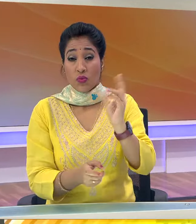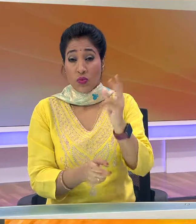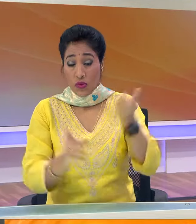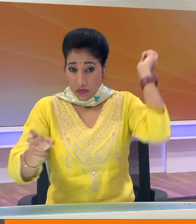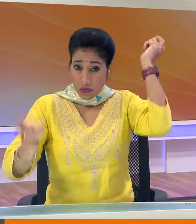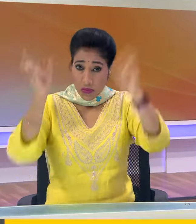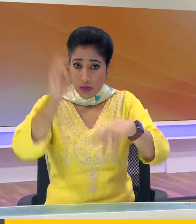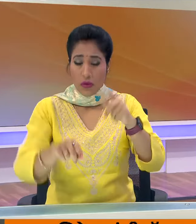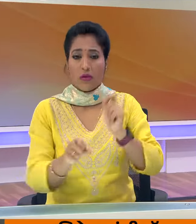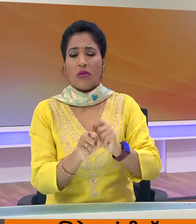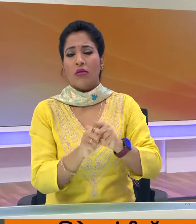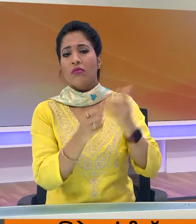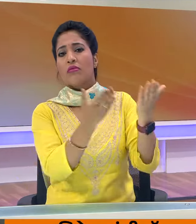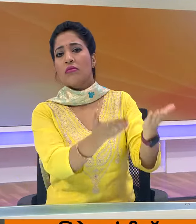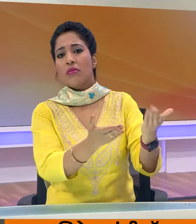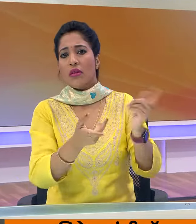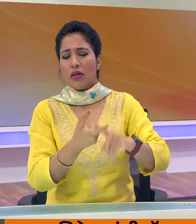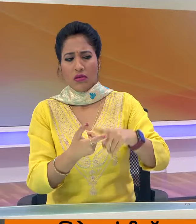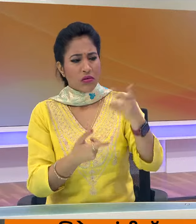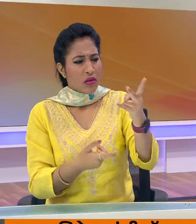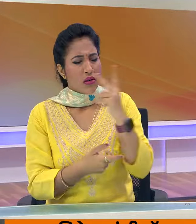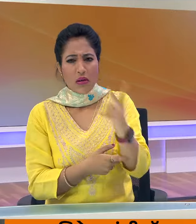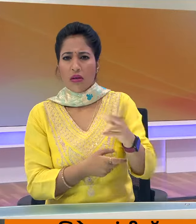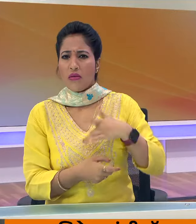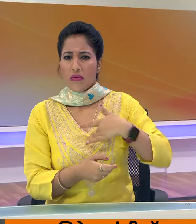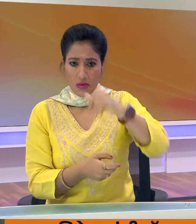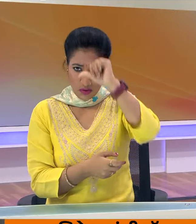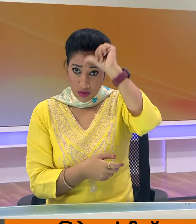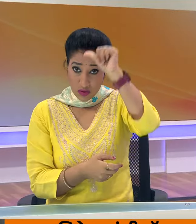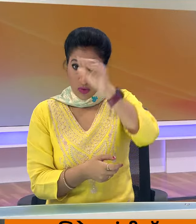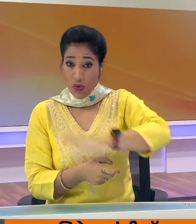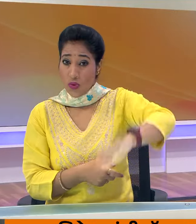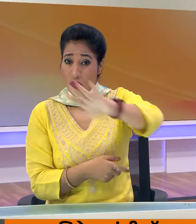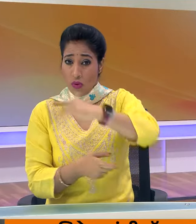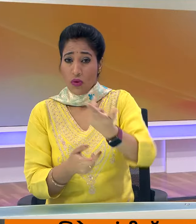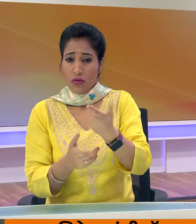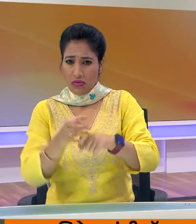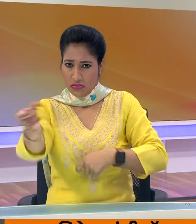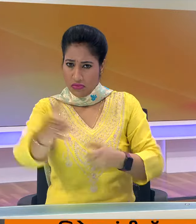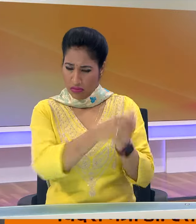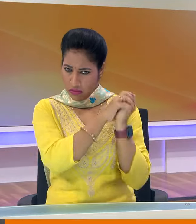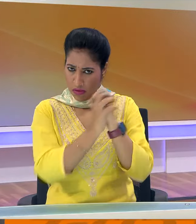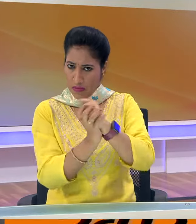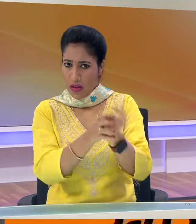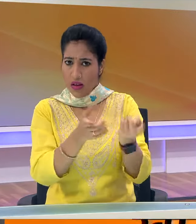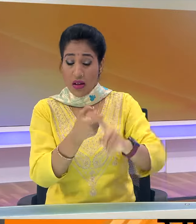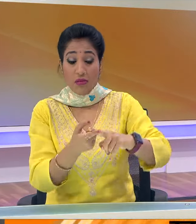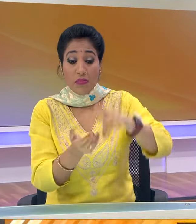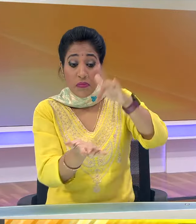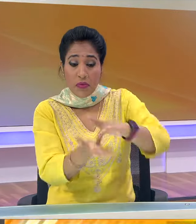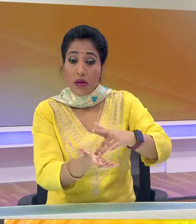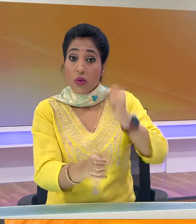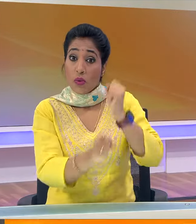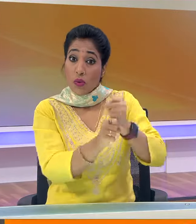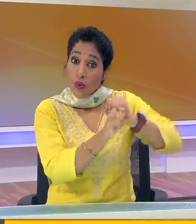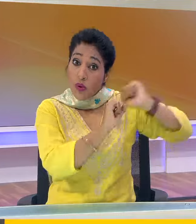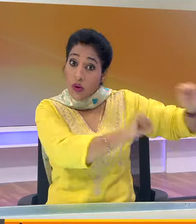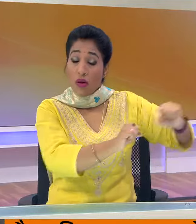का काम भी कर रही है। अपीजमेंट के अंतर्गत हिंदुओं पर लाठीचार्ज होगा और अवैध मस्जिदों का रिचार्ज